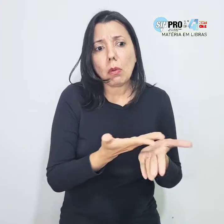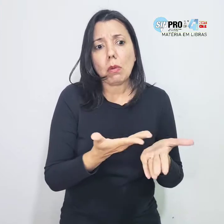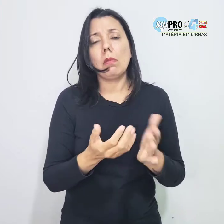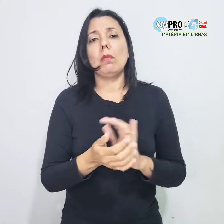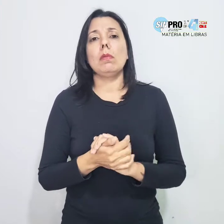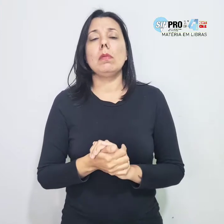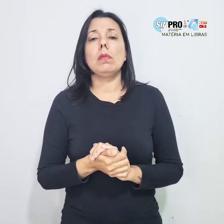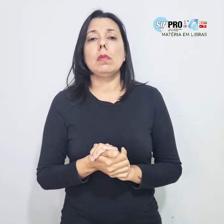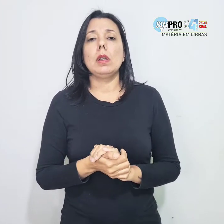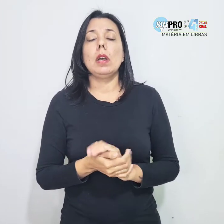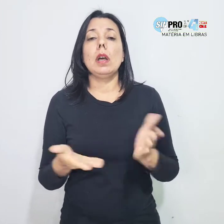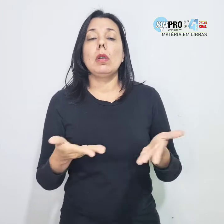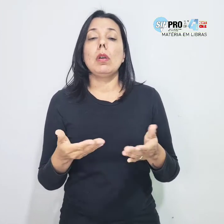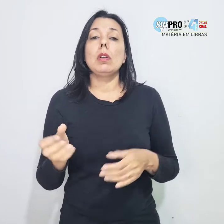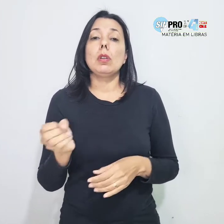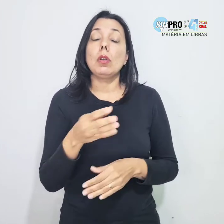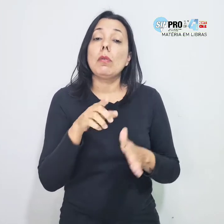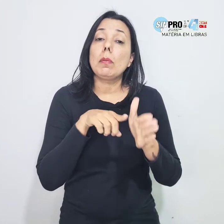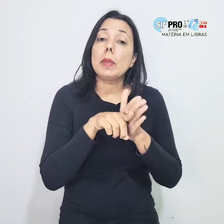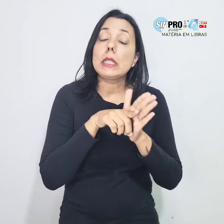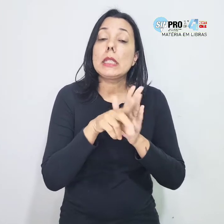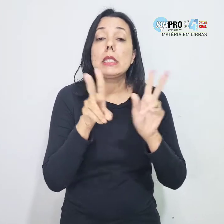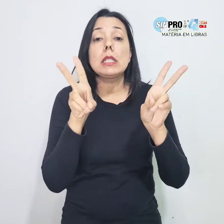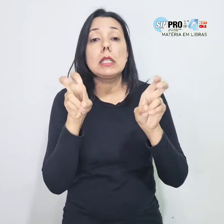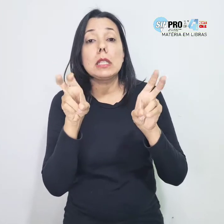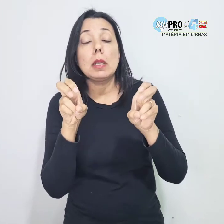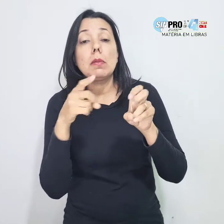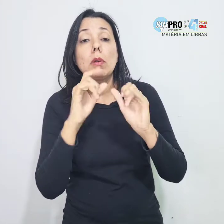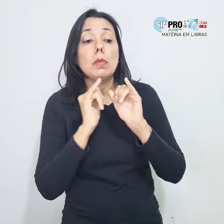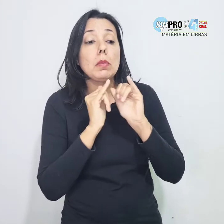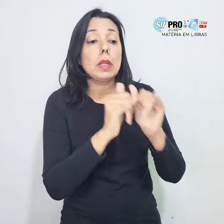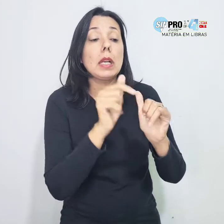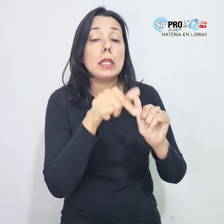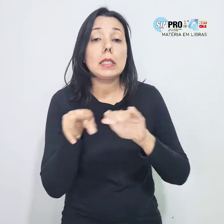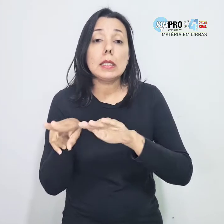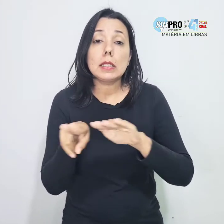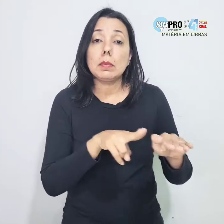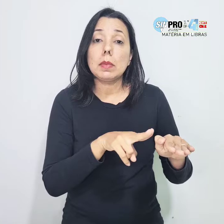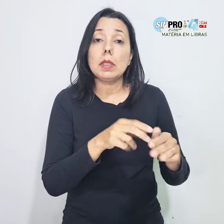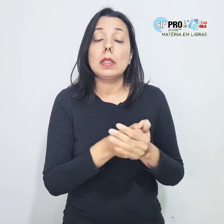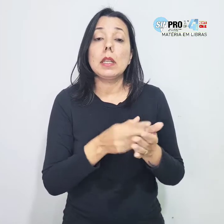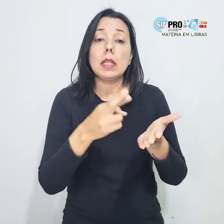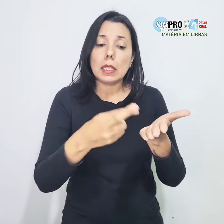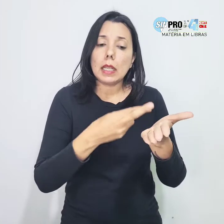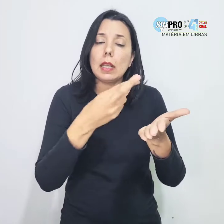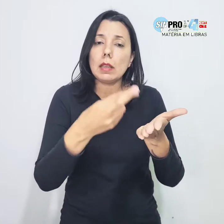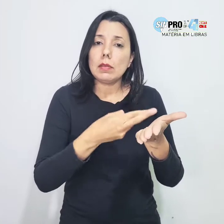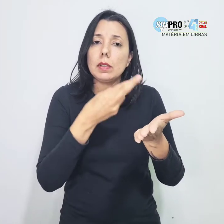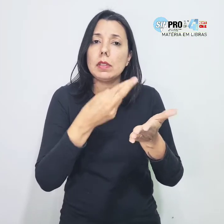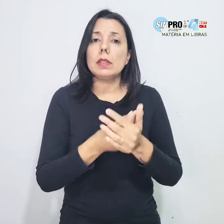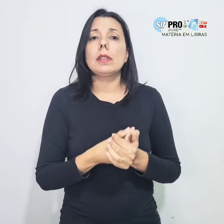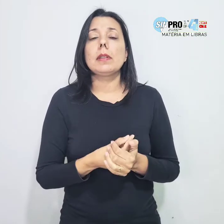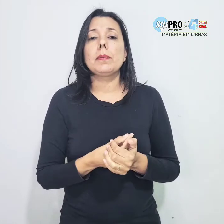Uma das mais recentes pesquisas sobre o tema foi publicada esta semana na revista científica The Lancet Child